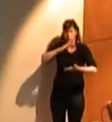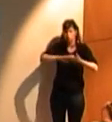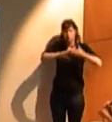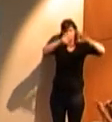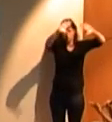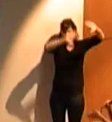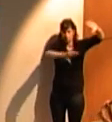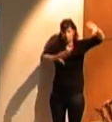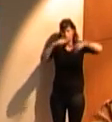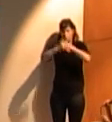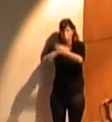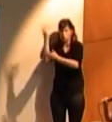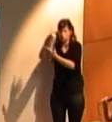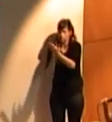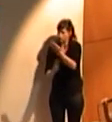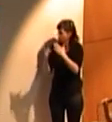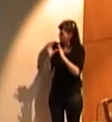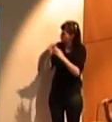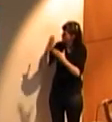soit de représentations graphiques, soit de termes